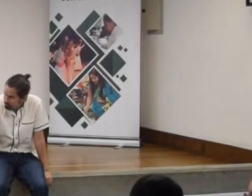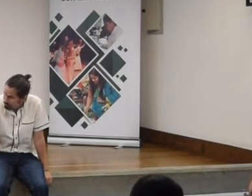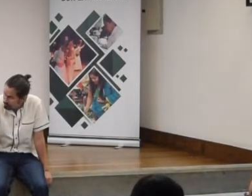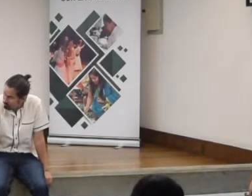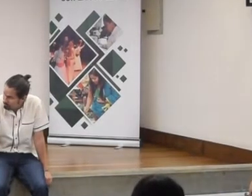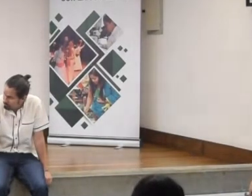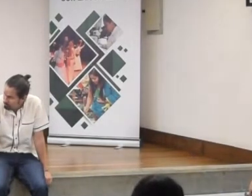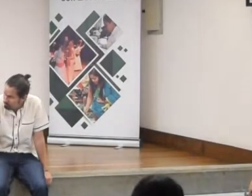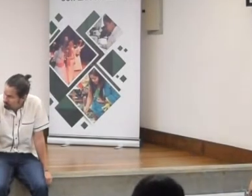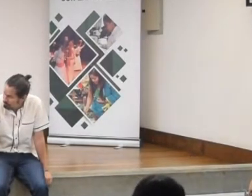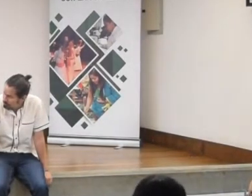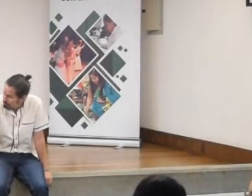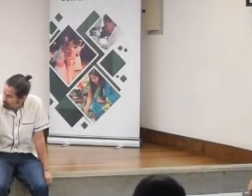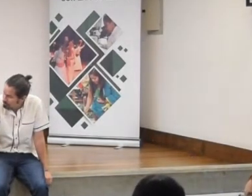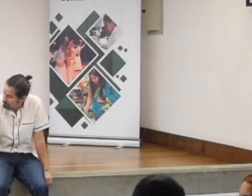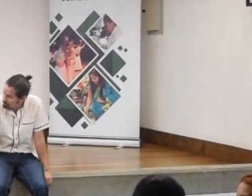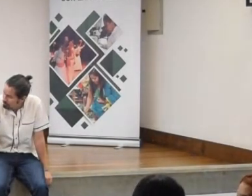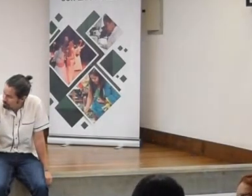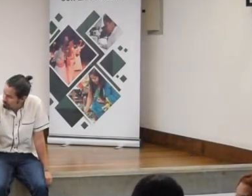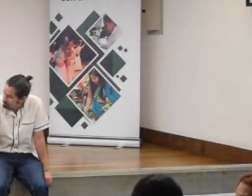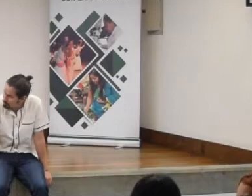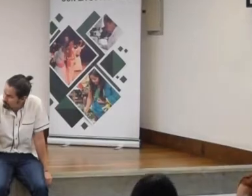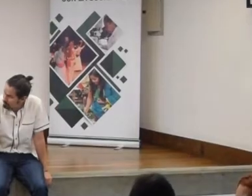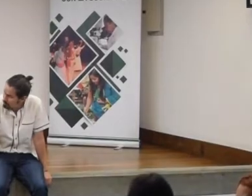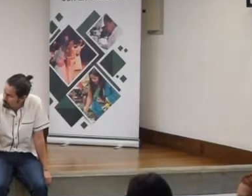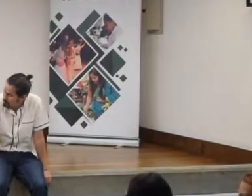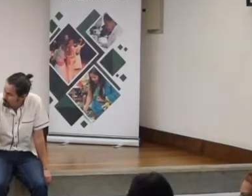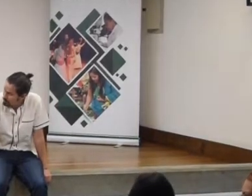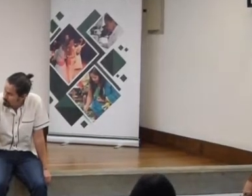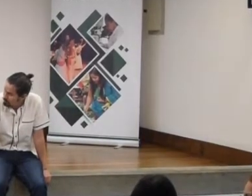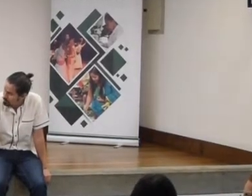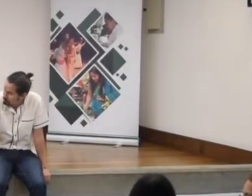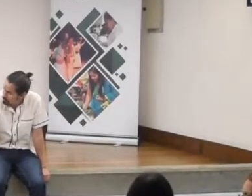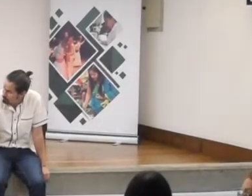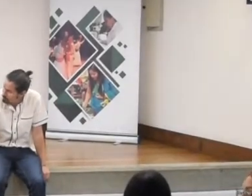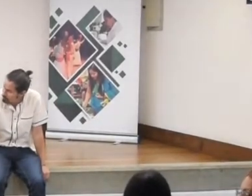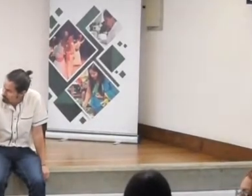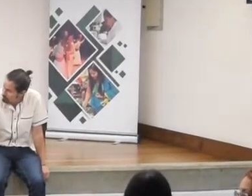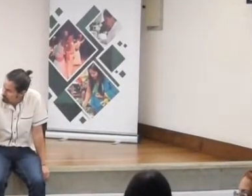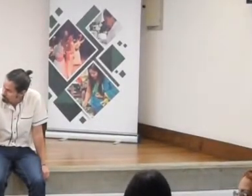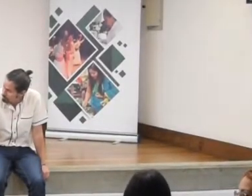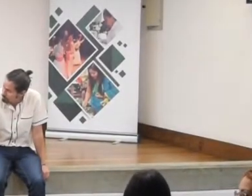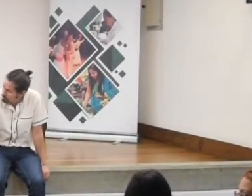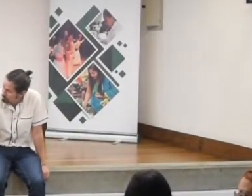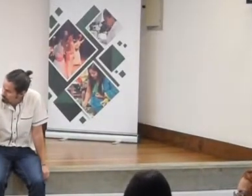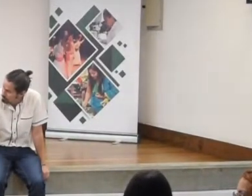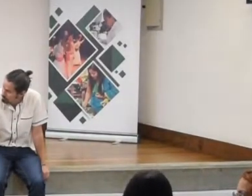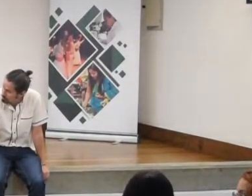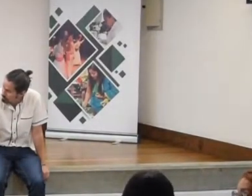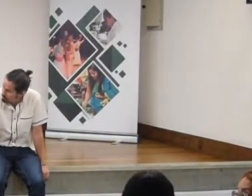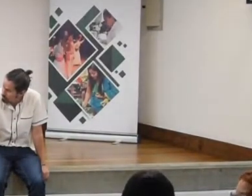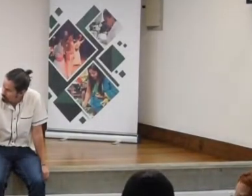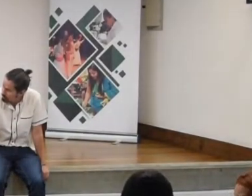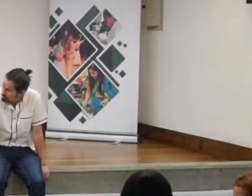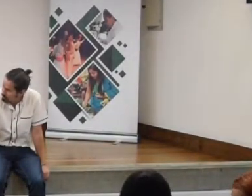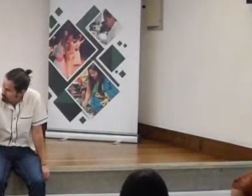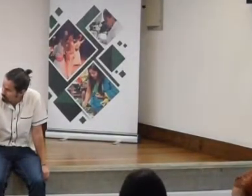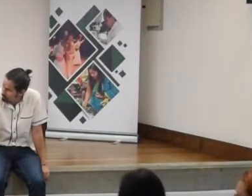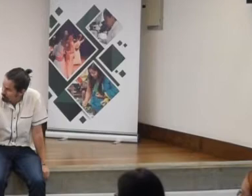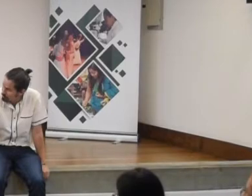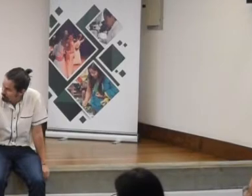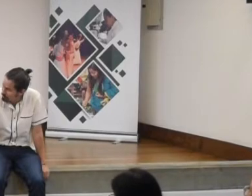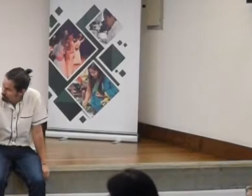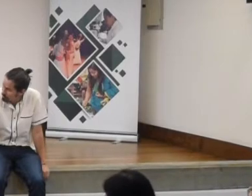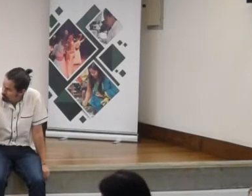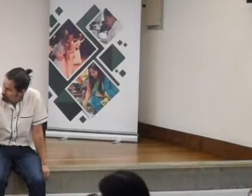van mirando las otras fechas. Entonces Jenny nos va a mandar las fechas para que las separemos. Como cada sesión vamos a